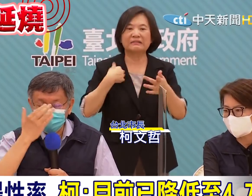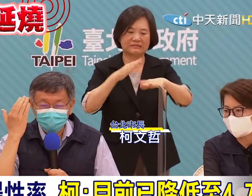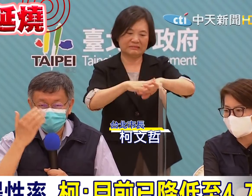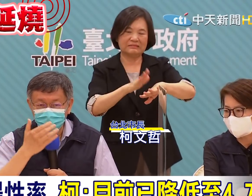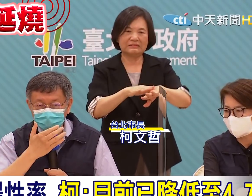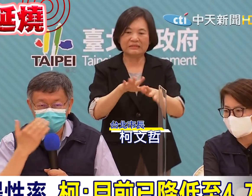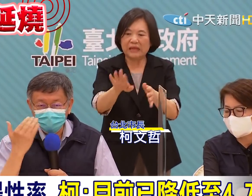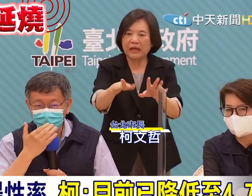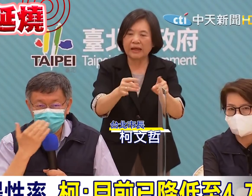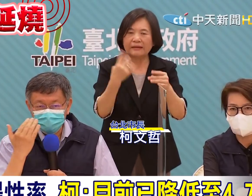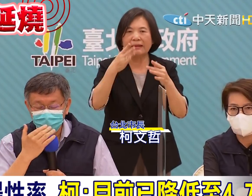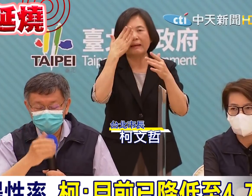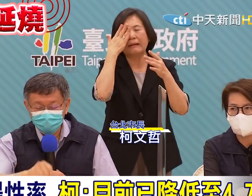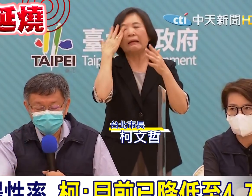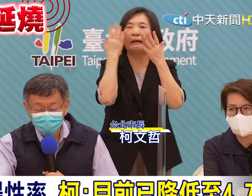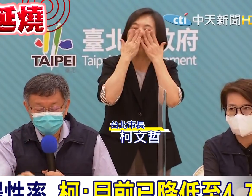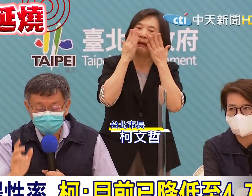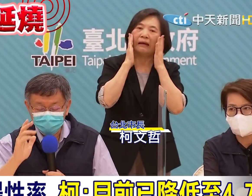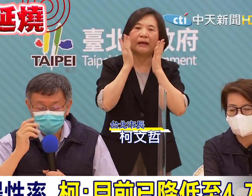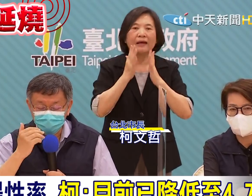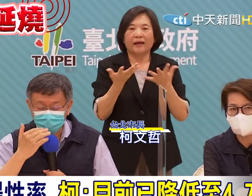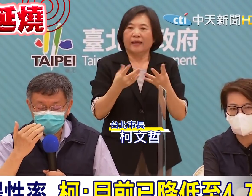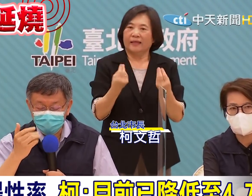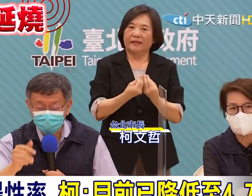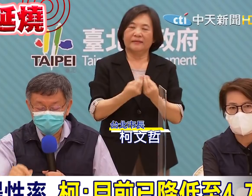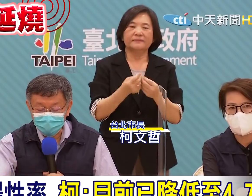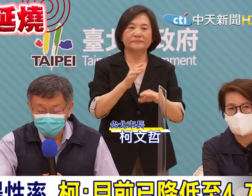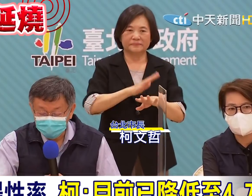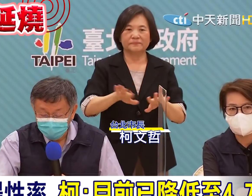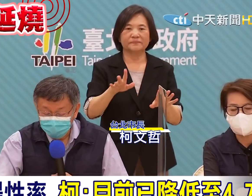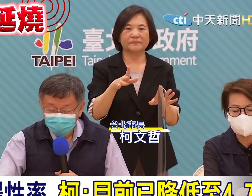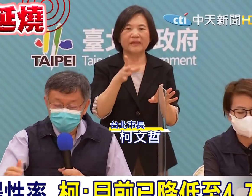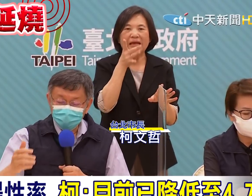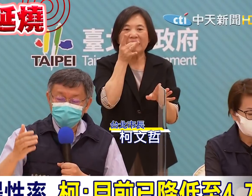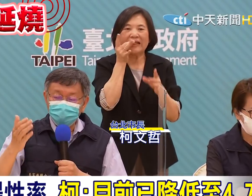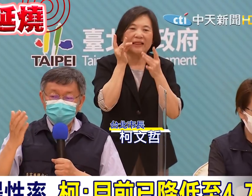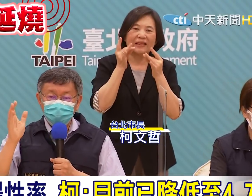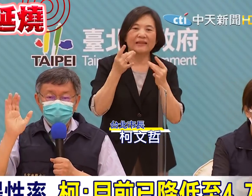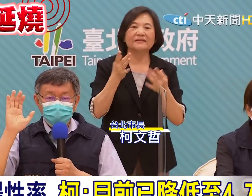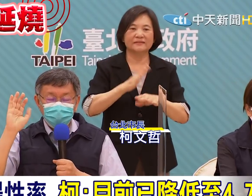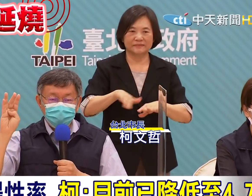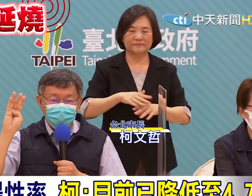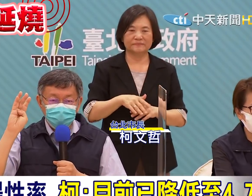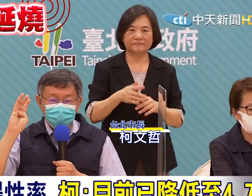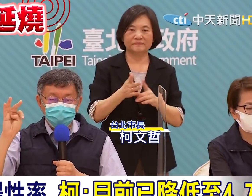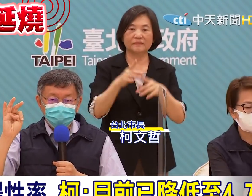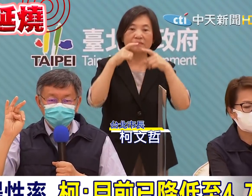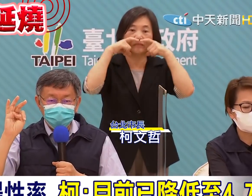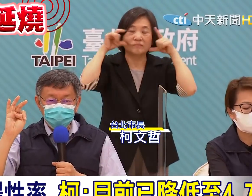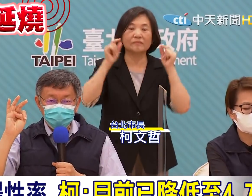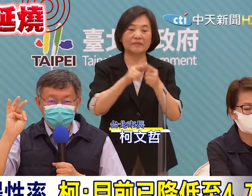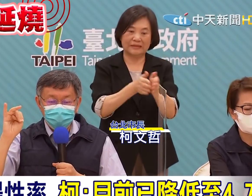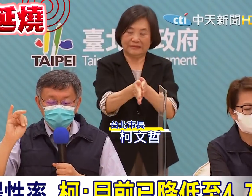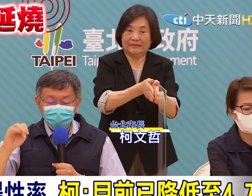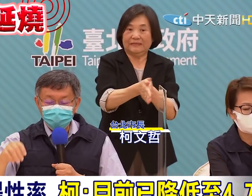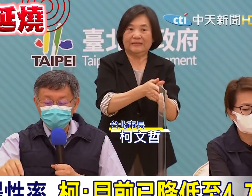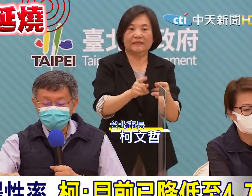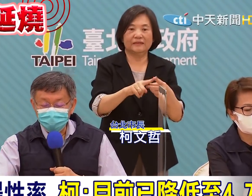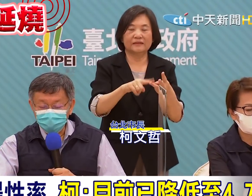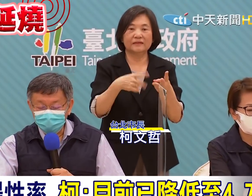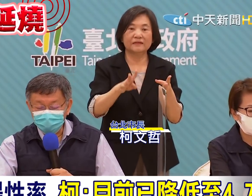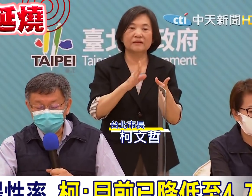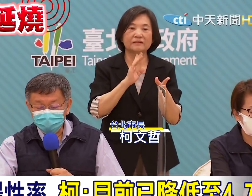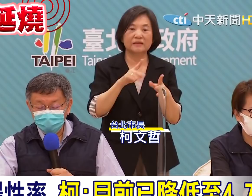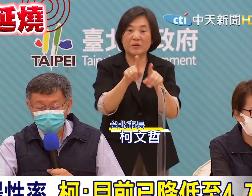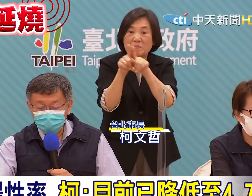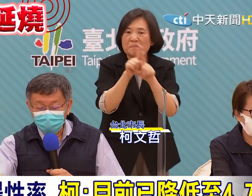再去揉眼睛跟，就经过那这些嘴巴的黏膜。所以哦，戴口罩、勤洗手哦，减少跟人之间